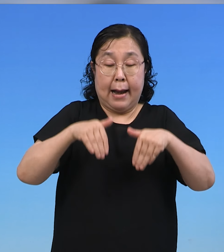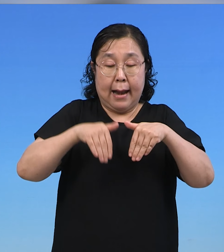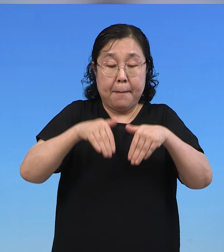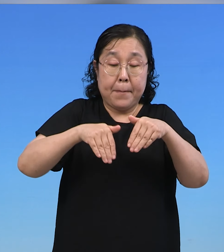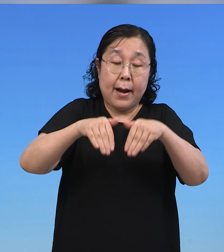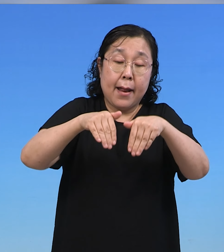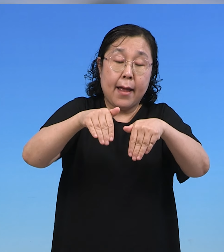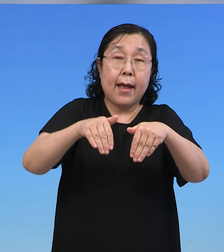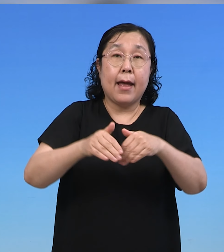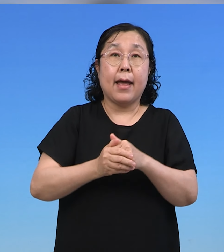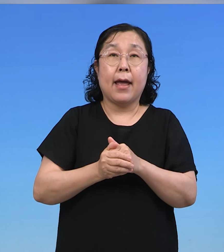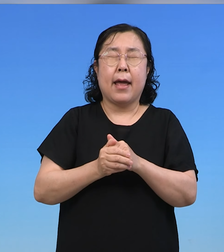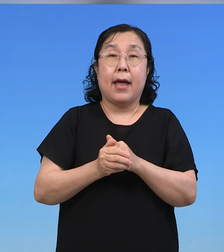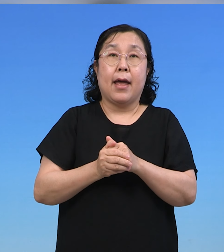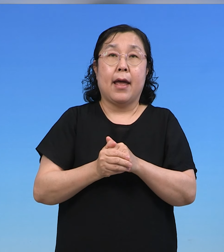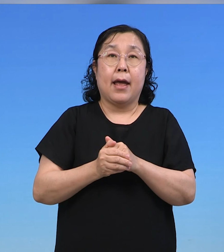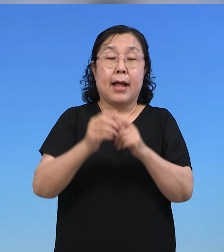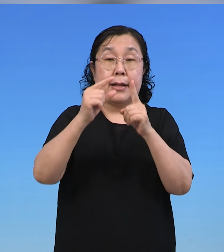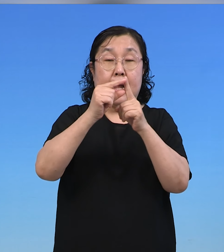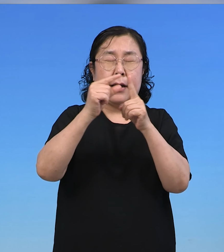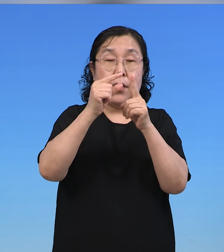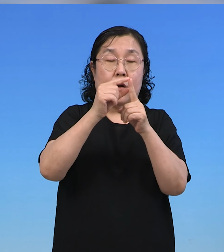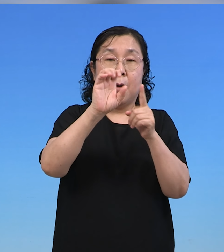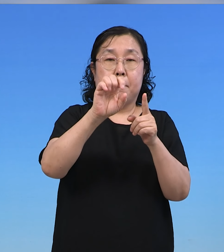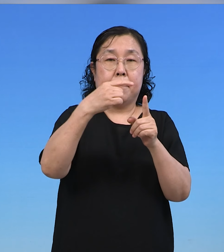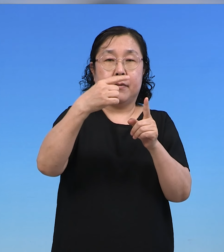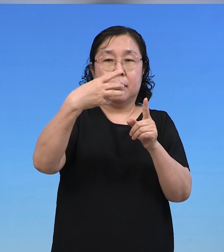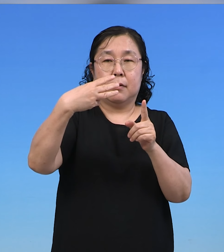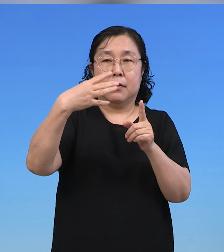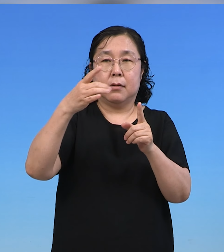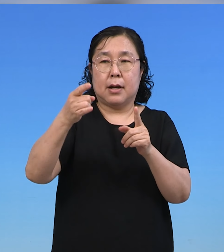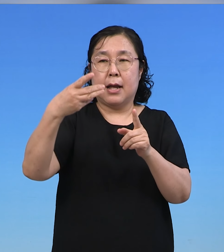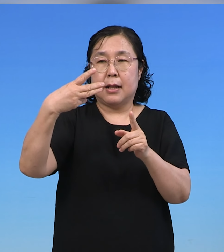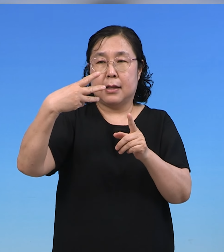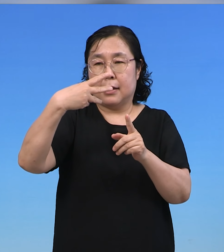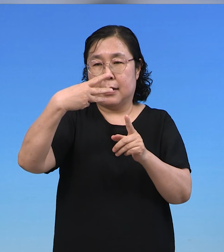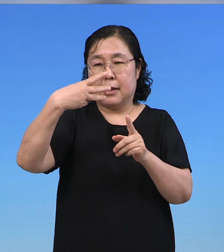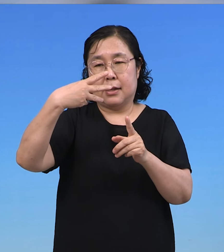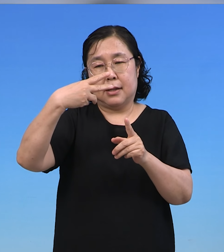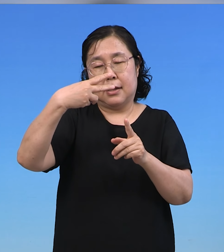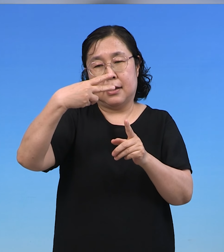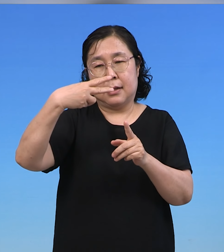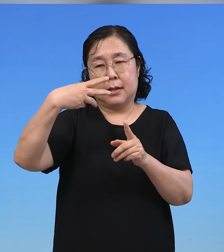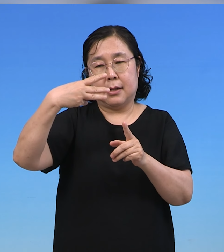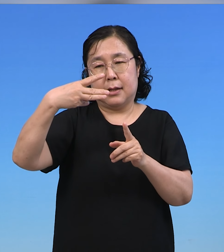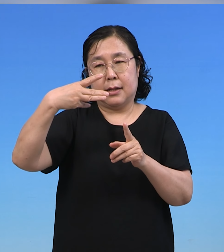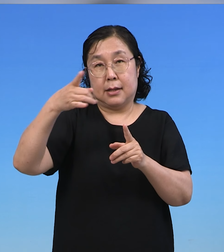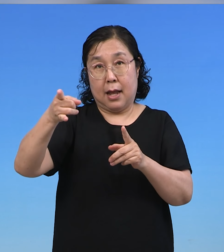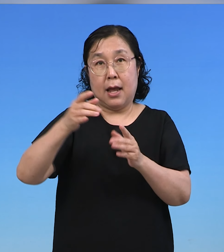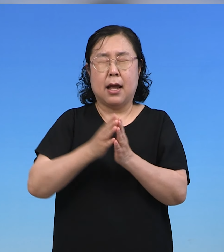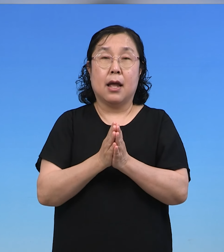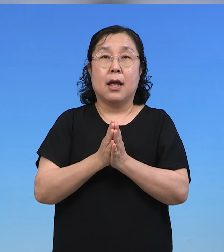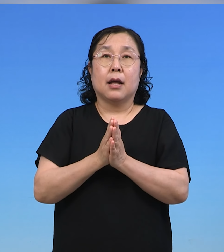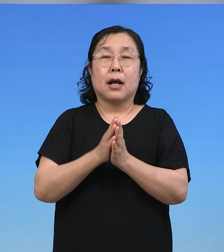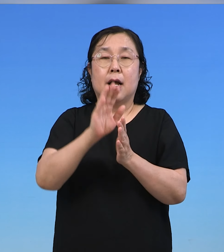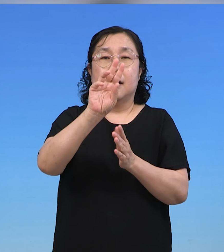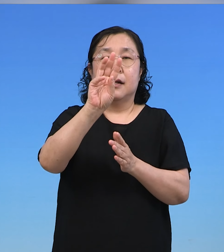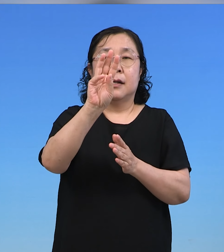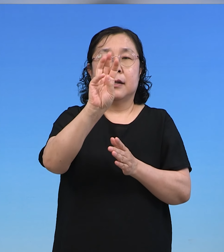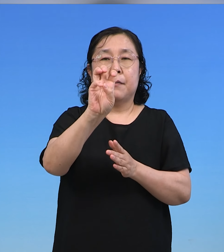용어로 그 푸에테라는 용어가 있잖아요. 그래서 이제 이 발레의 꽃이라고 하는데요, 32회전